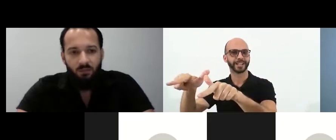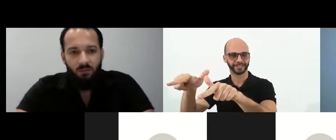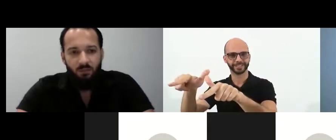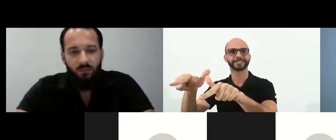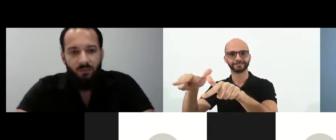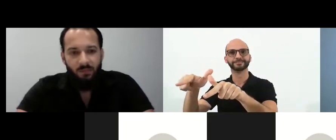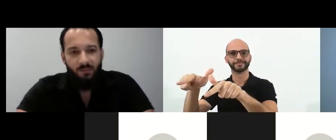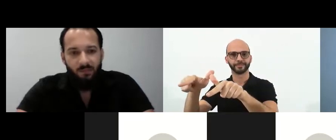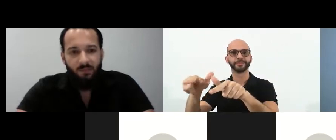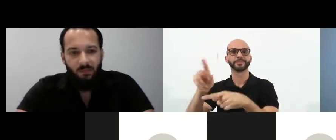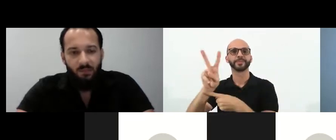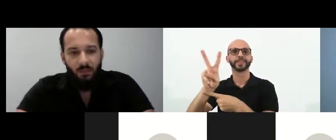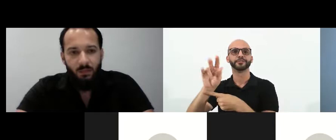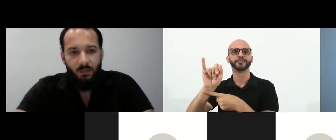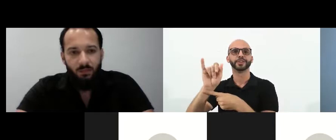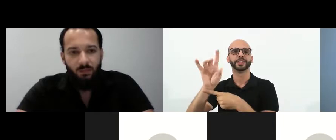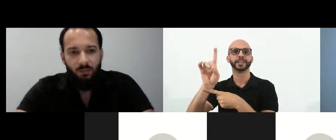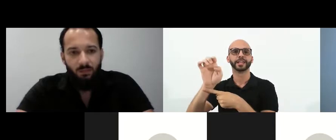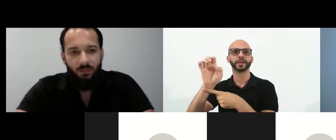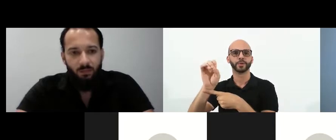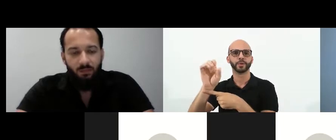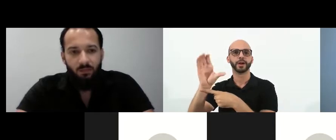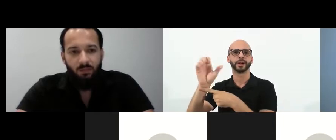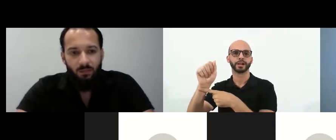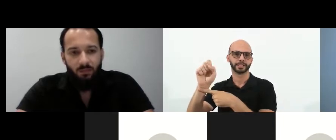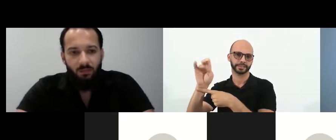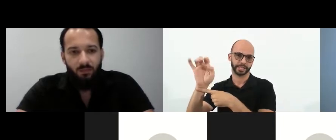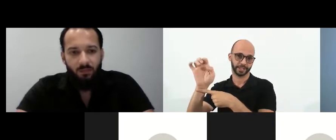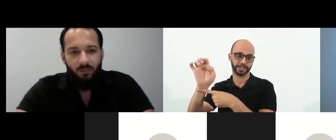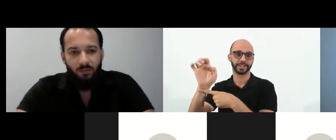mas também videocassete.